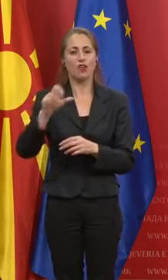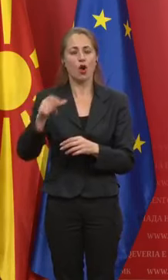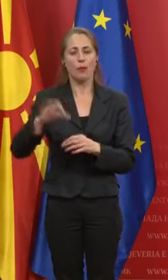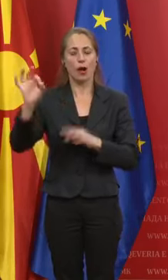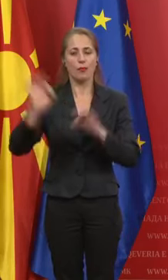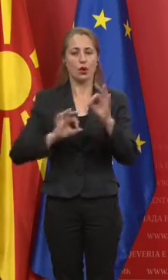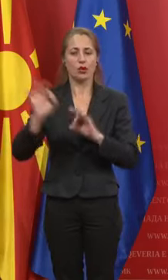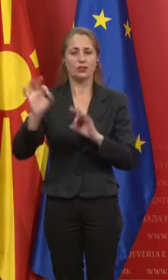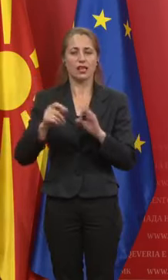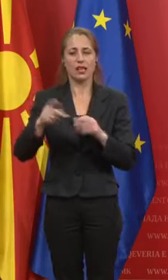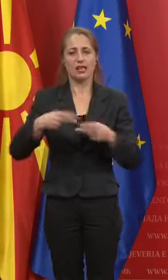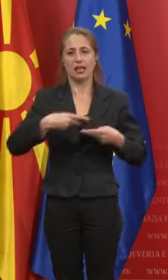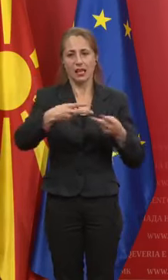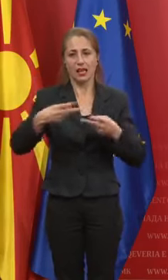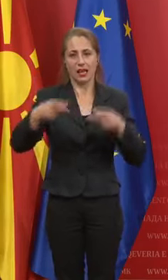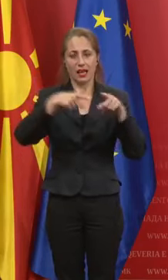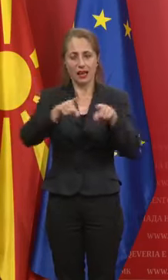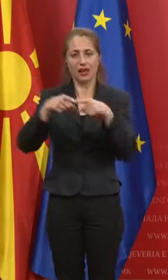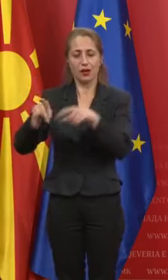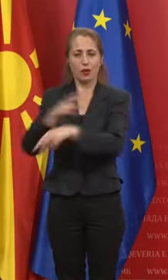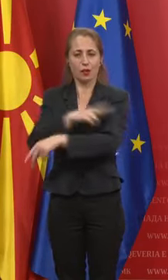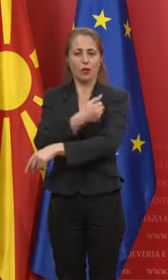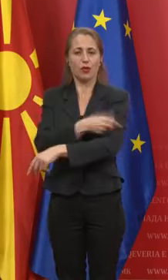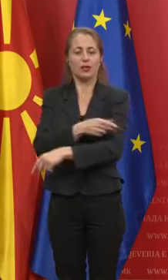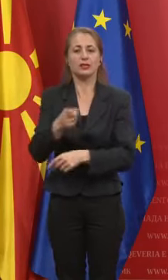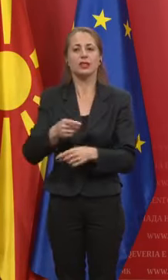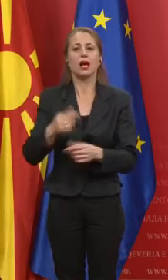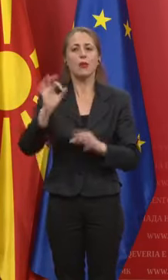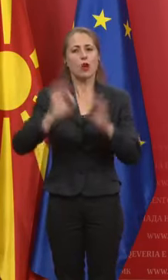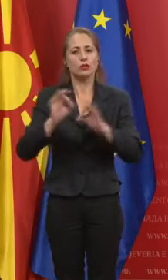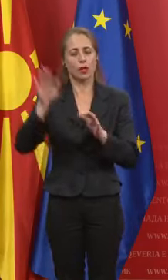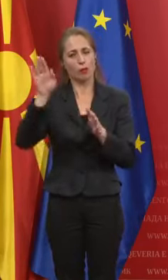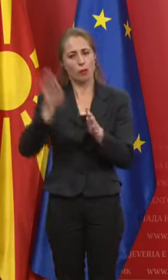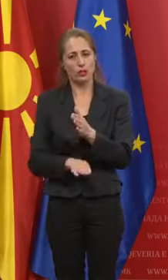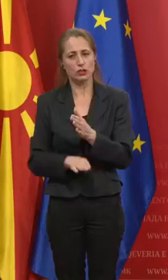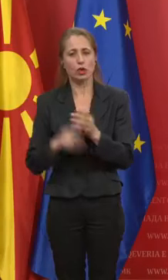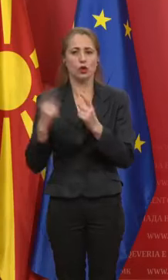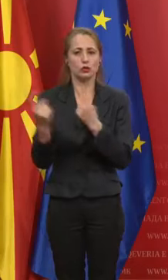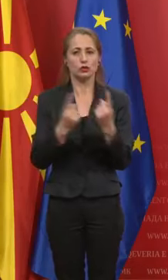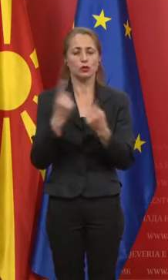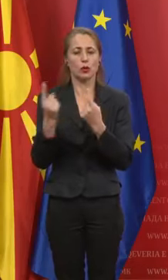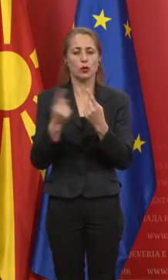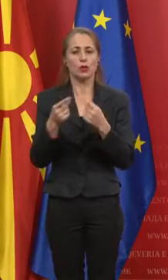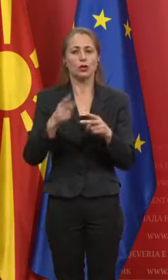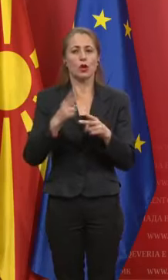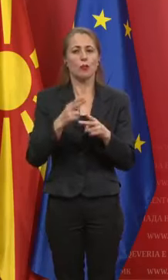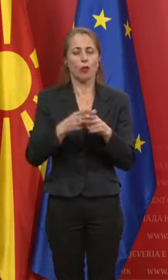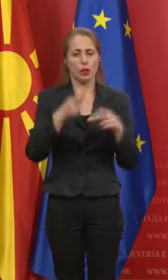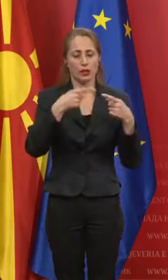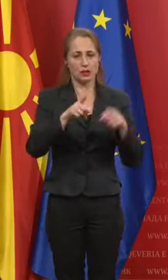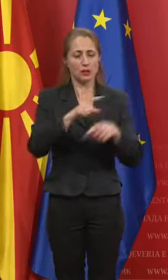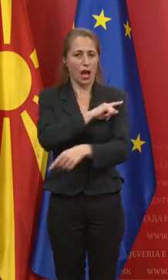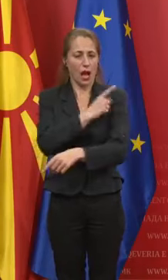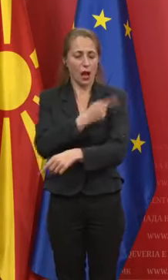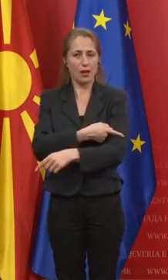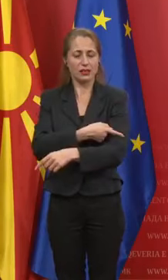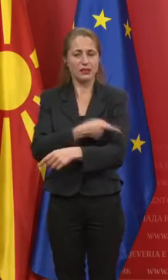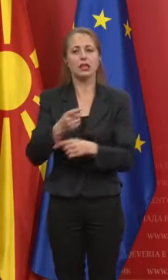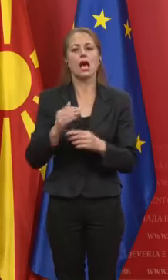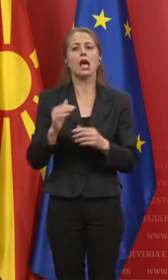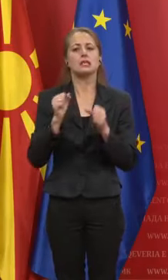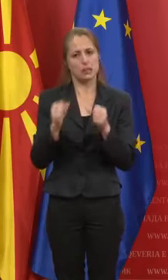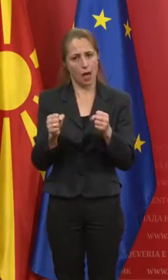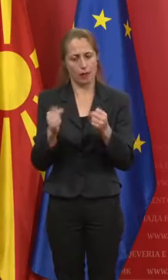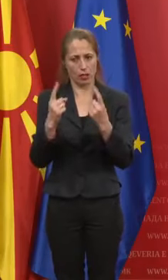на хоспитализациите во просек е понизок. Состојбата со болничките капацитети е